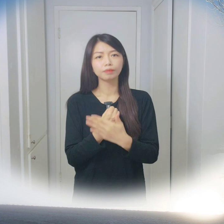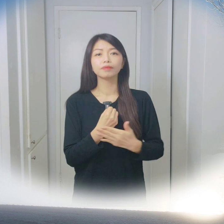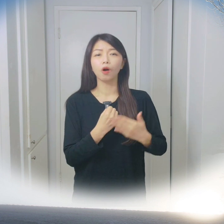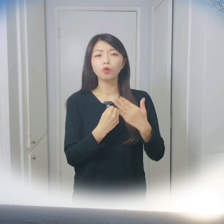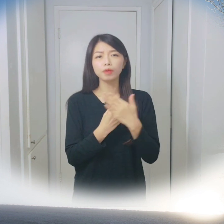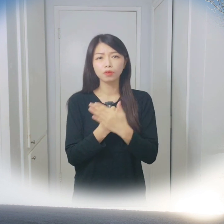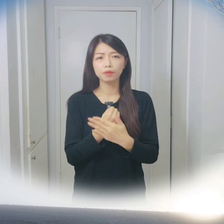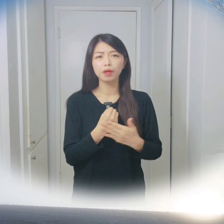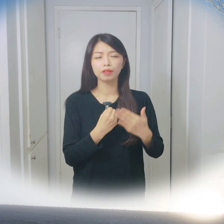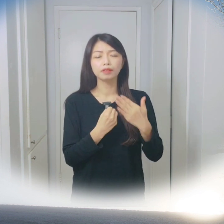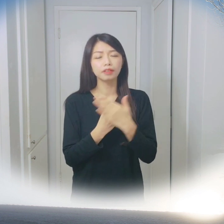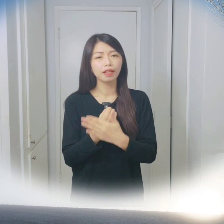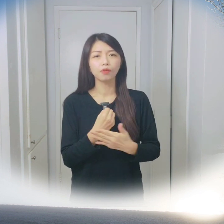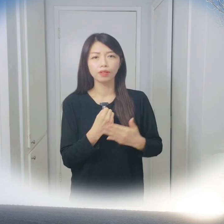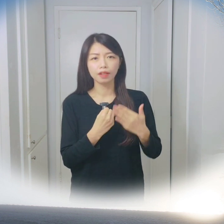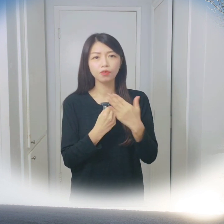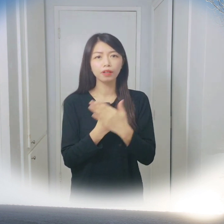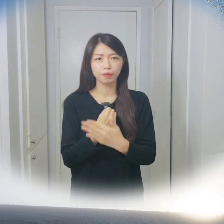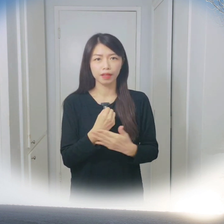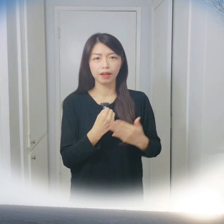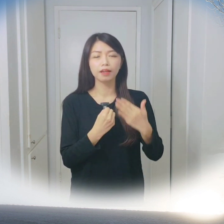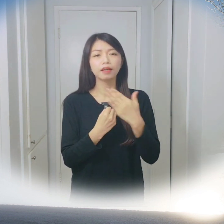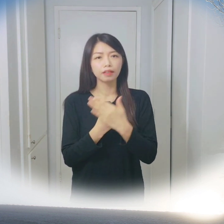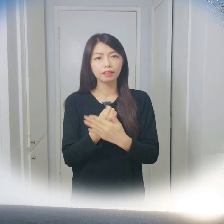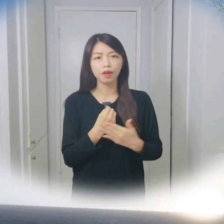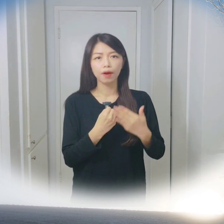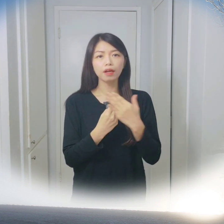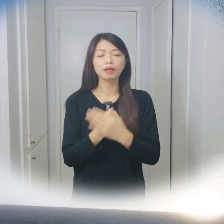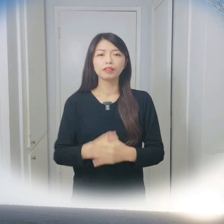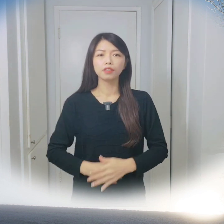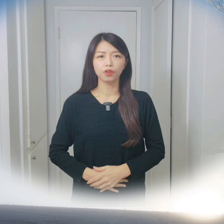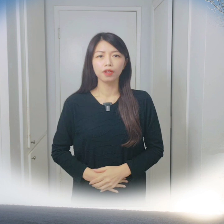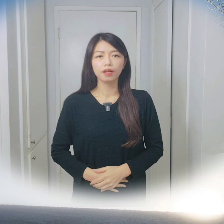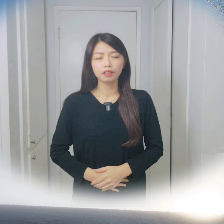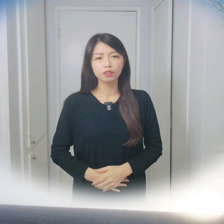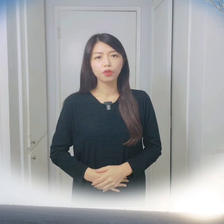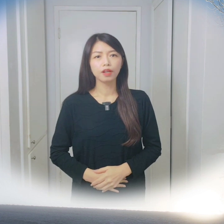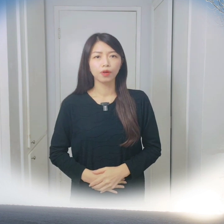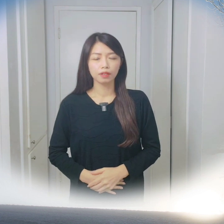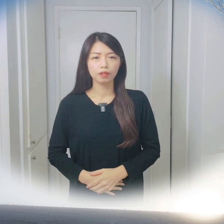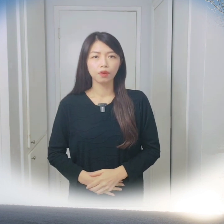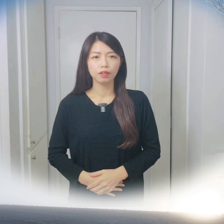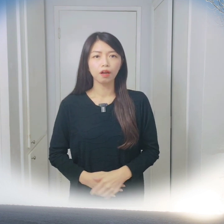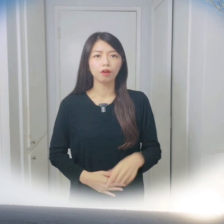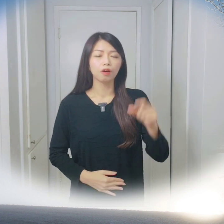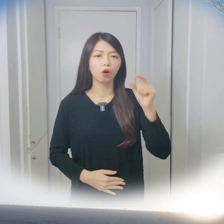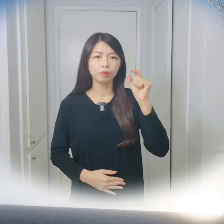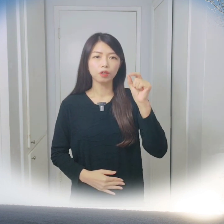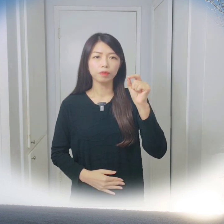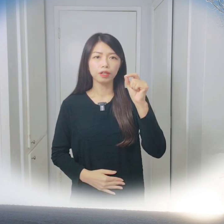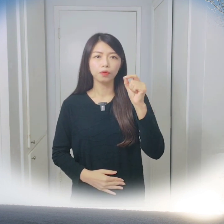손등을 어루만져 주시면 은혜라고 하는 뜻의 수어가 됩니다. 은혜와 긍휼. 긍휼이라고 하는 뜻의